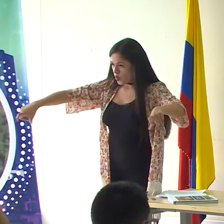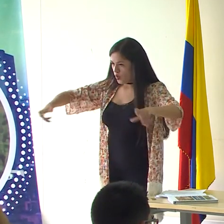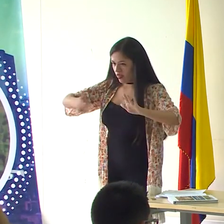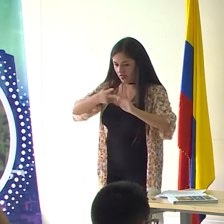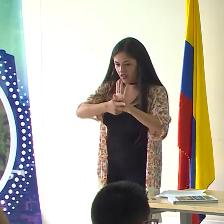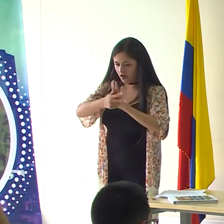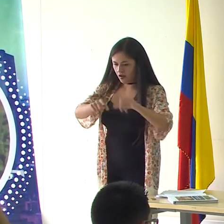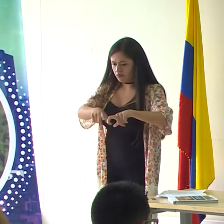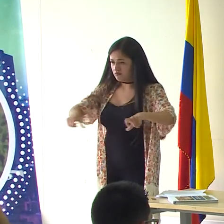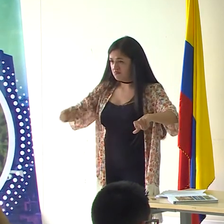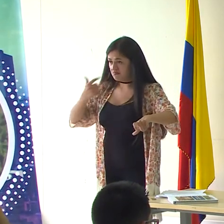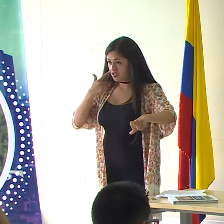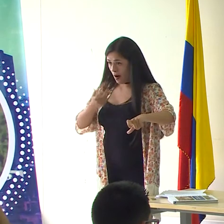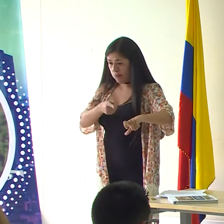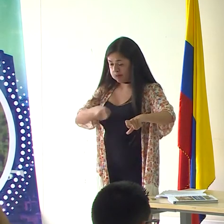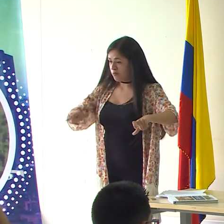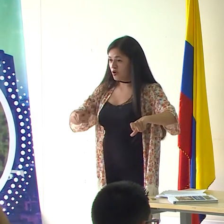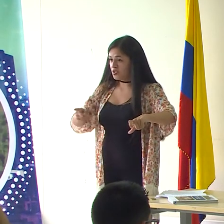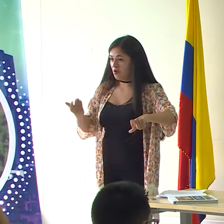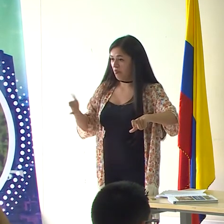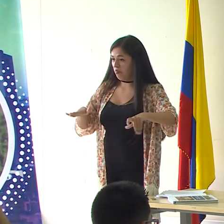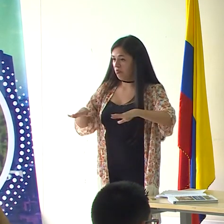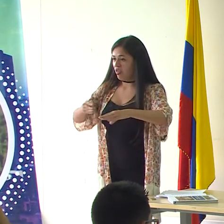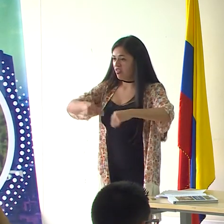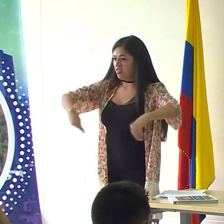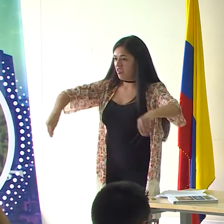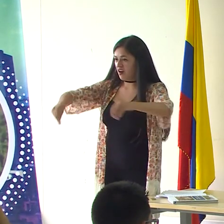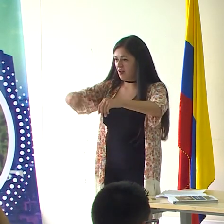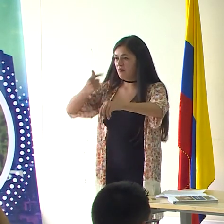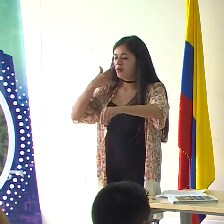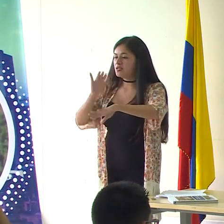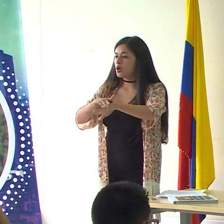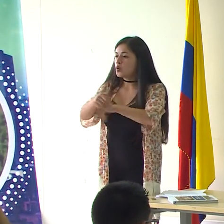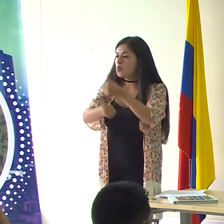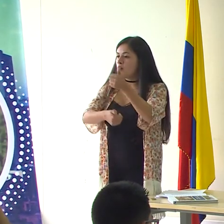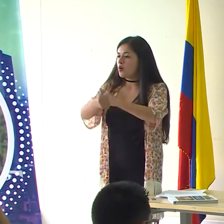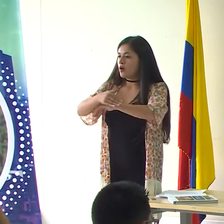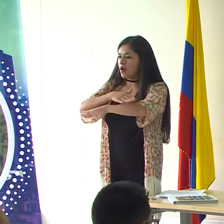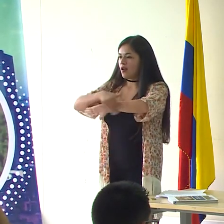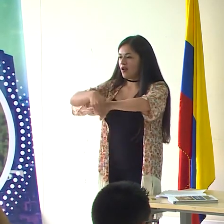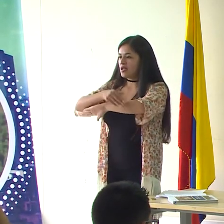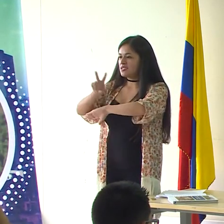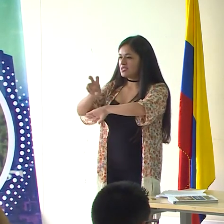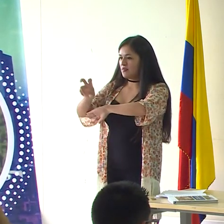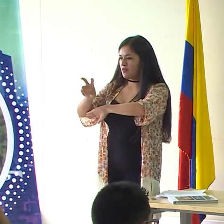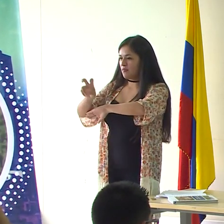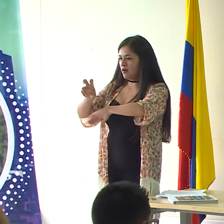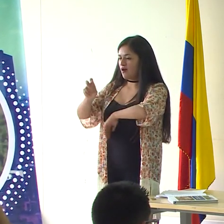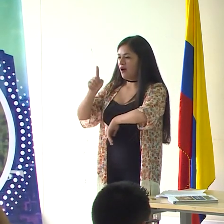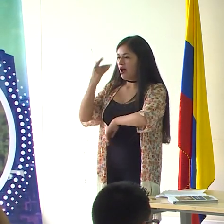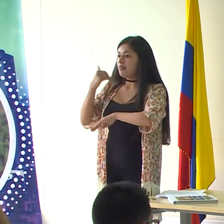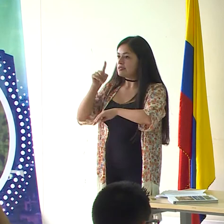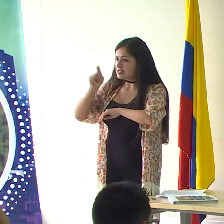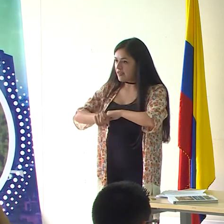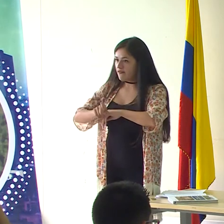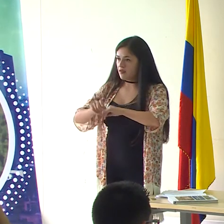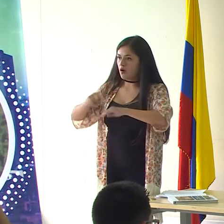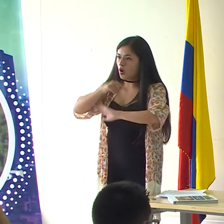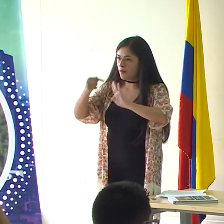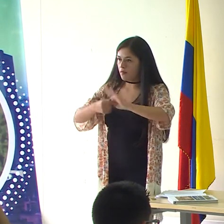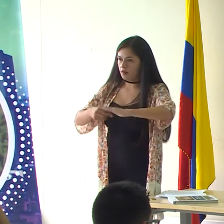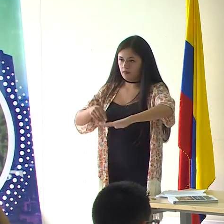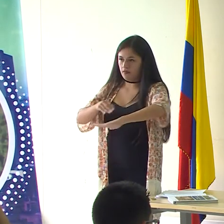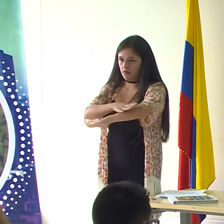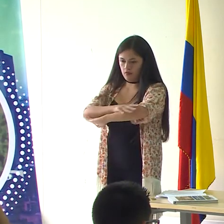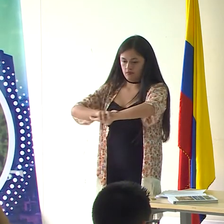el adefesio de peatones la peatonalización de la séptima debieron haberlo desenterrado y dejar que los niños